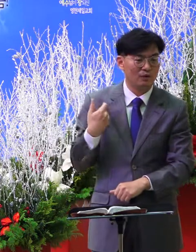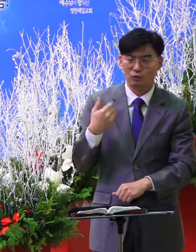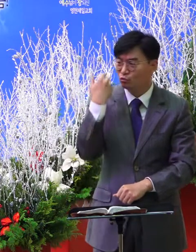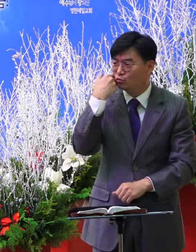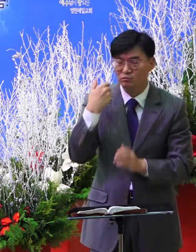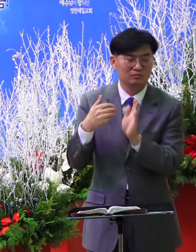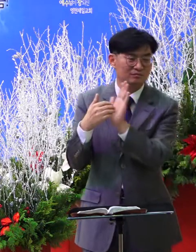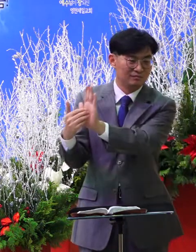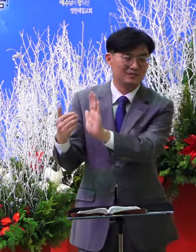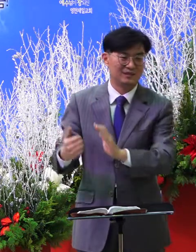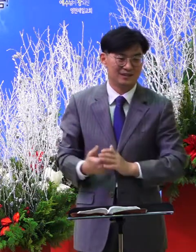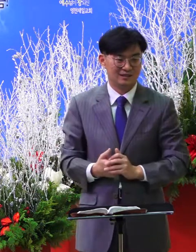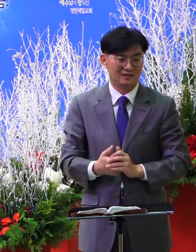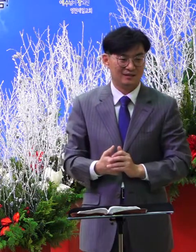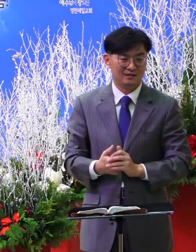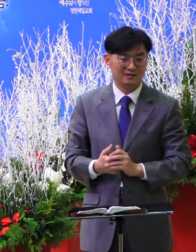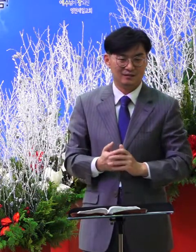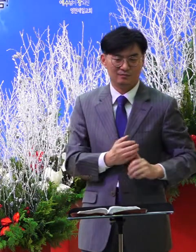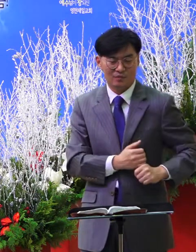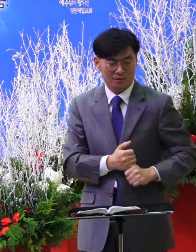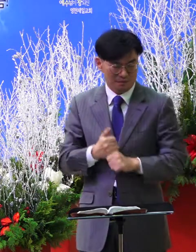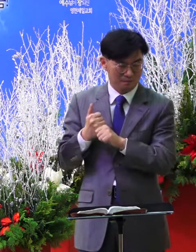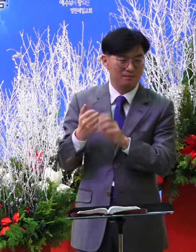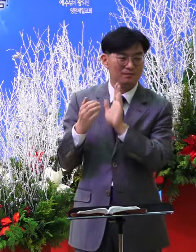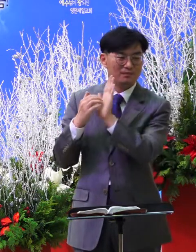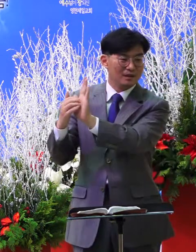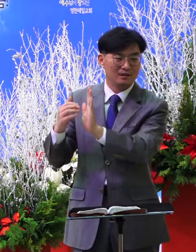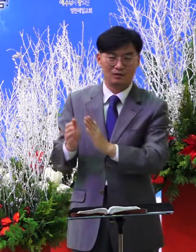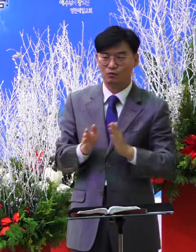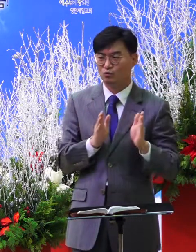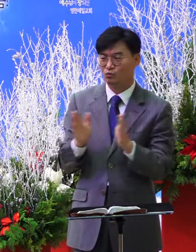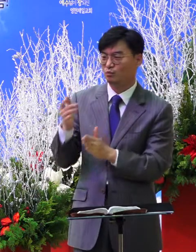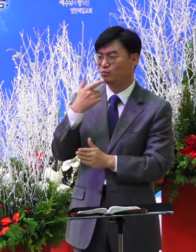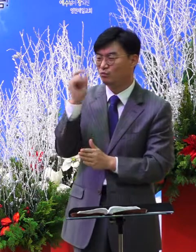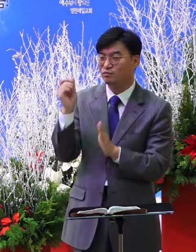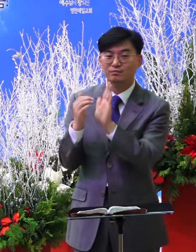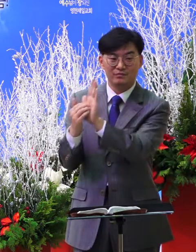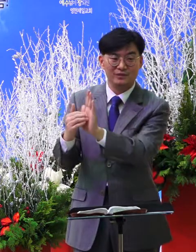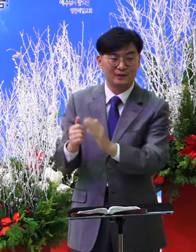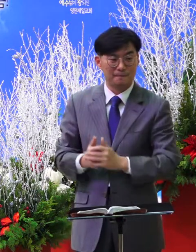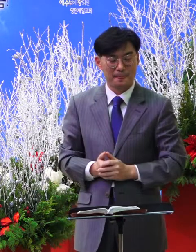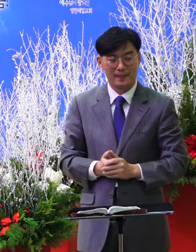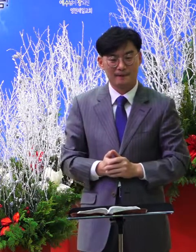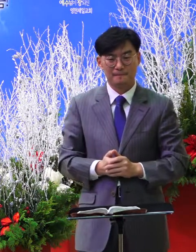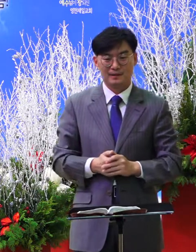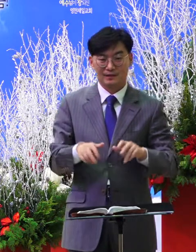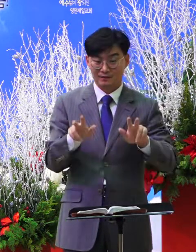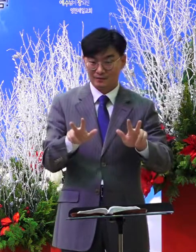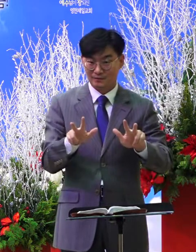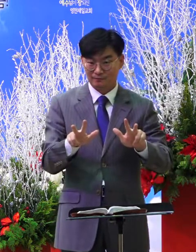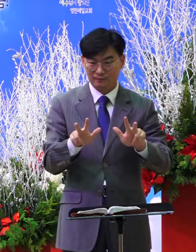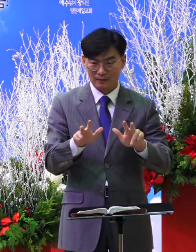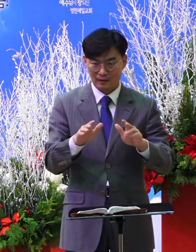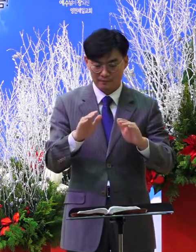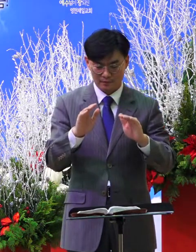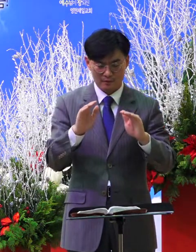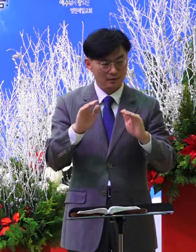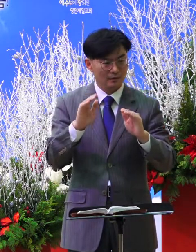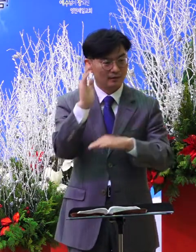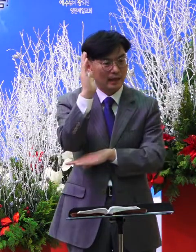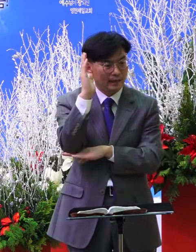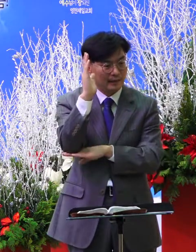여러분, 이 오늘 본문의 이야기를 가만히 생각해보면 정말 어떤 한편의 드라마